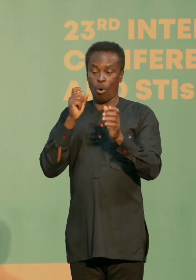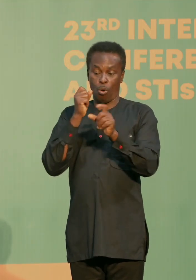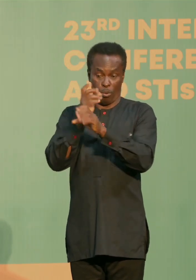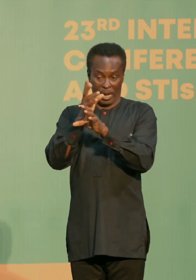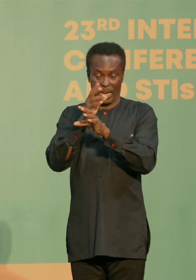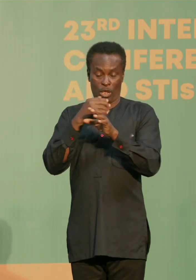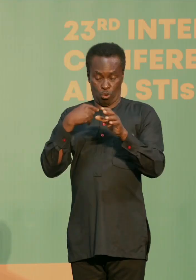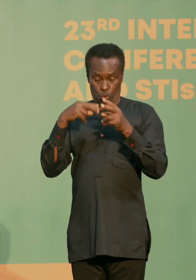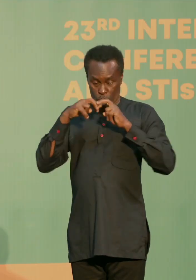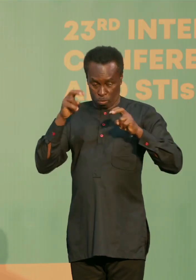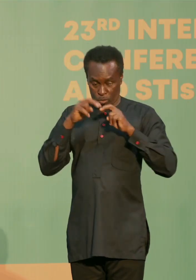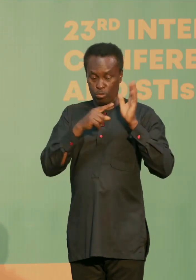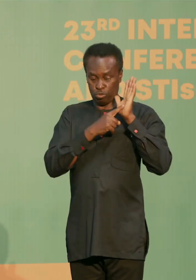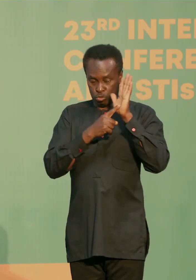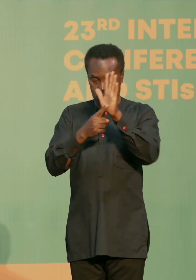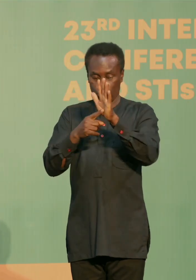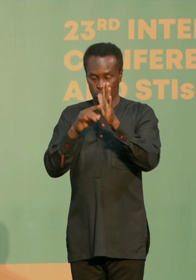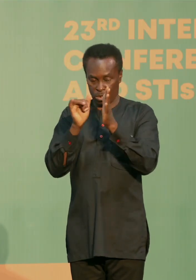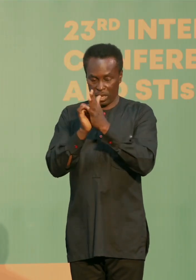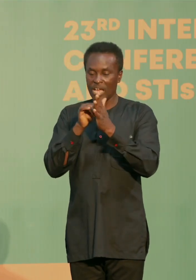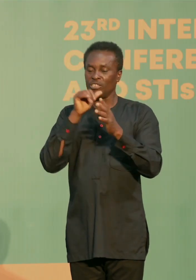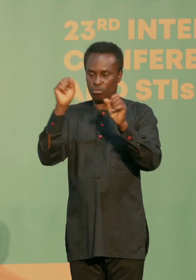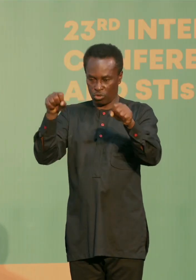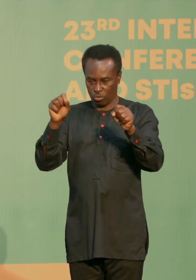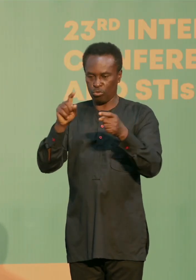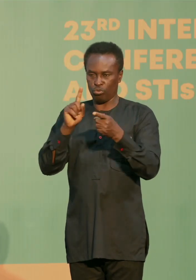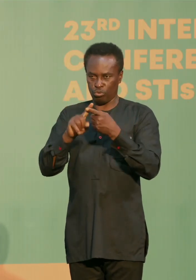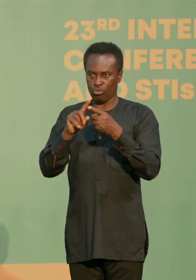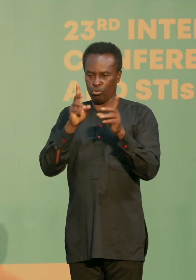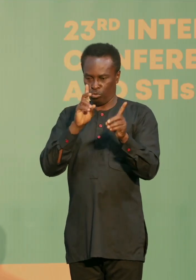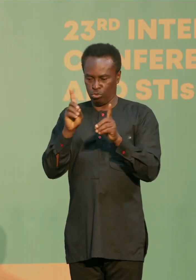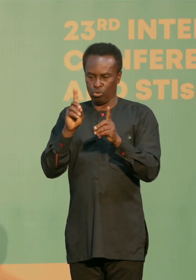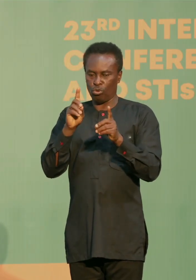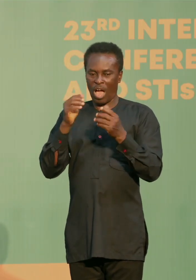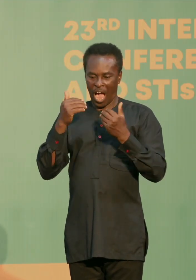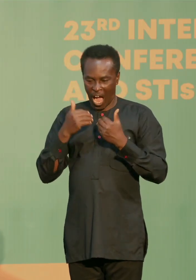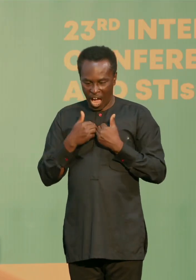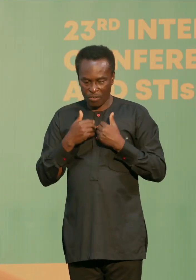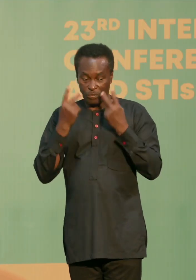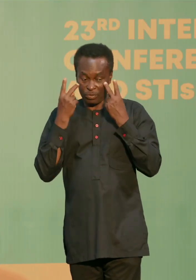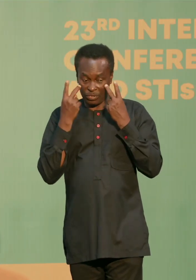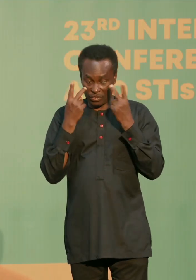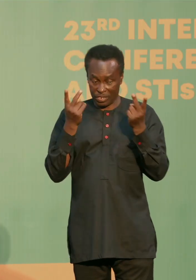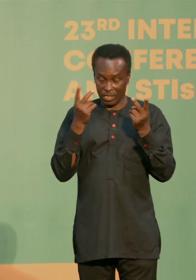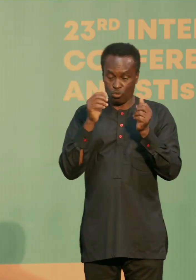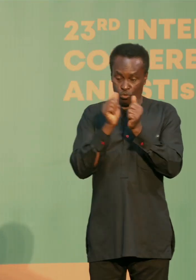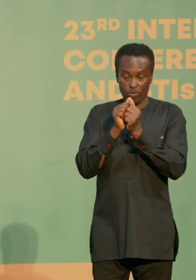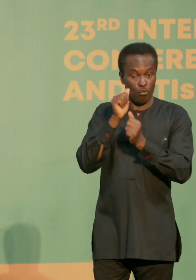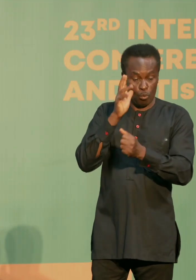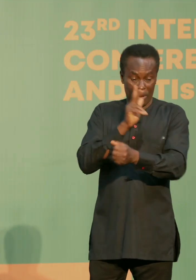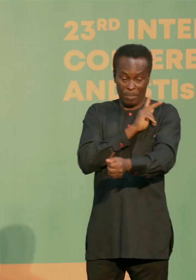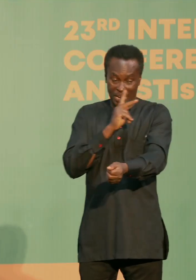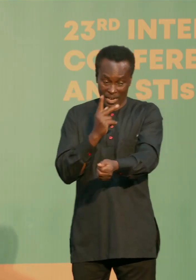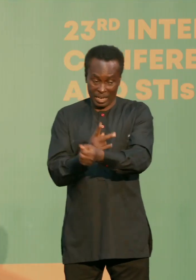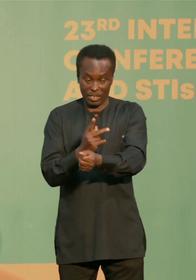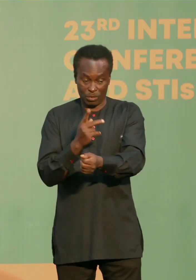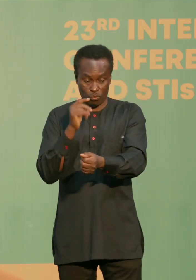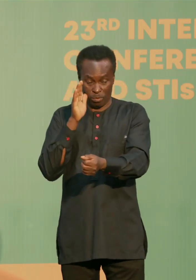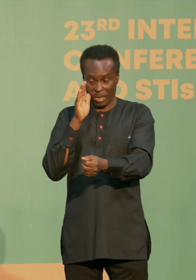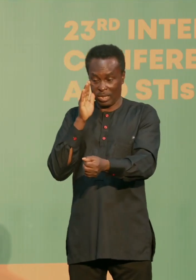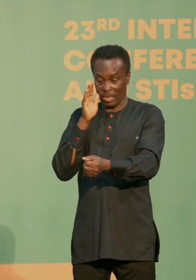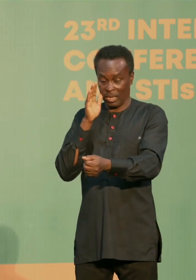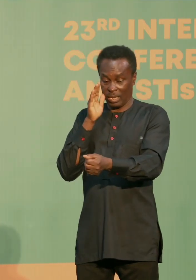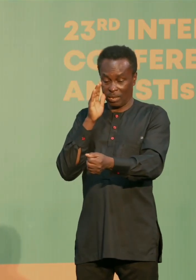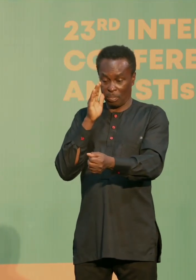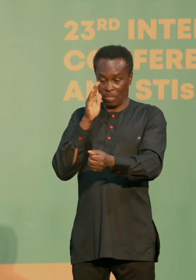qu'il y a une prévalence de 13% d'IST que nous avons vu chez les femmes enceintes. C'est vraiment énorme. Et la plupart